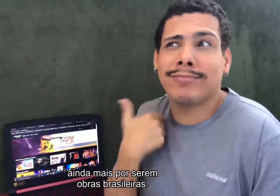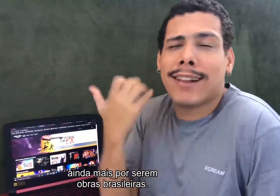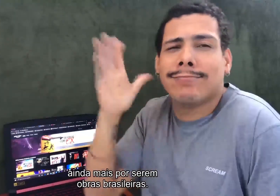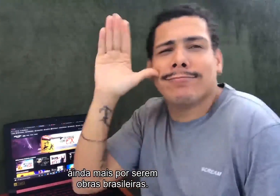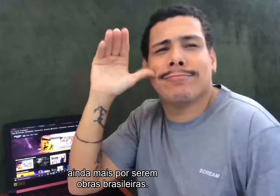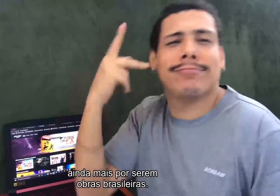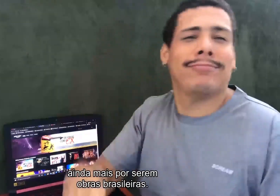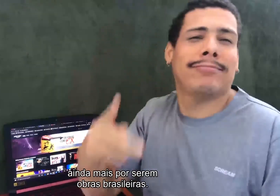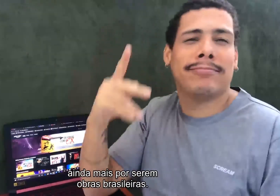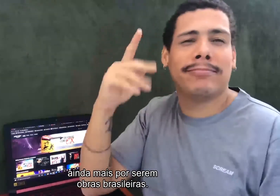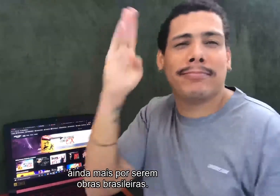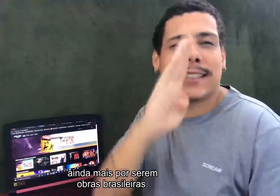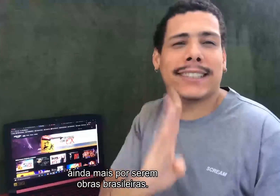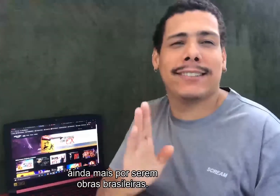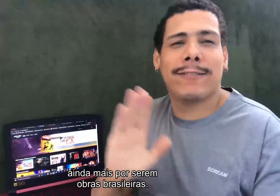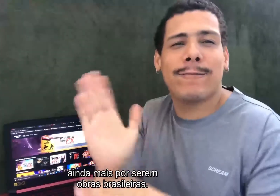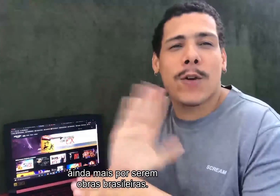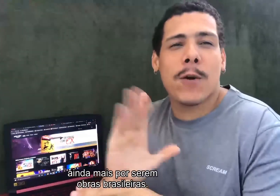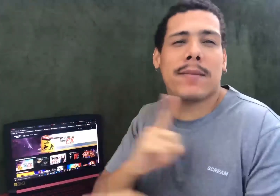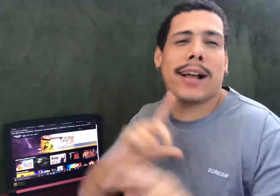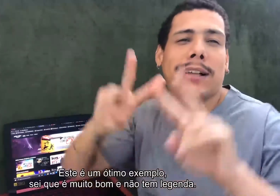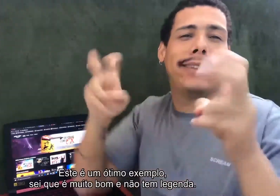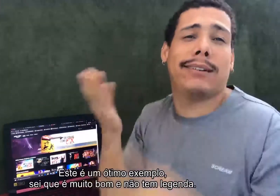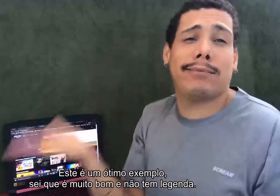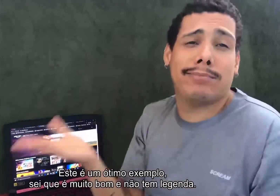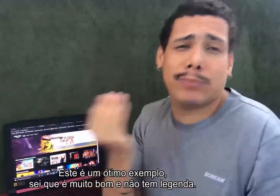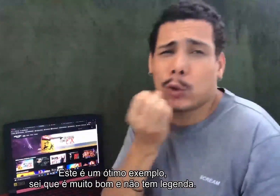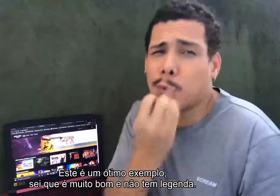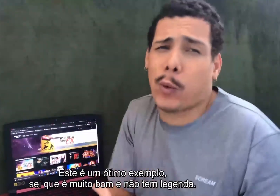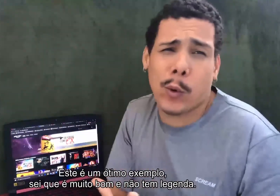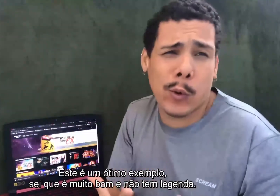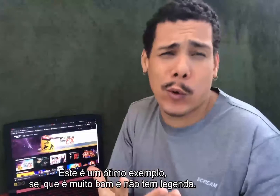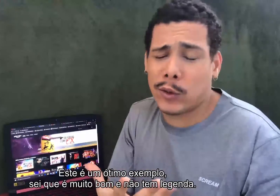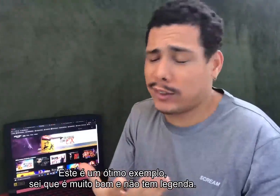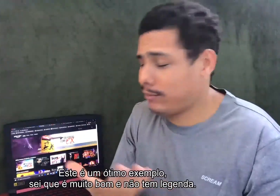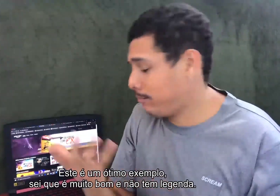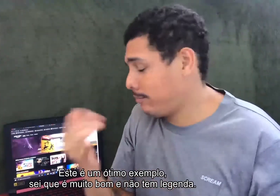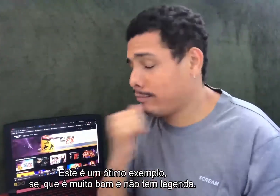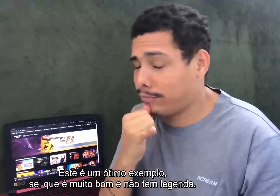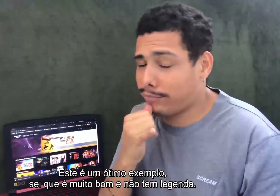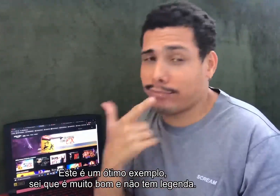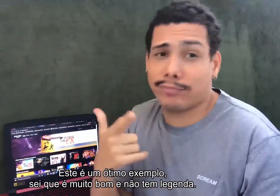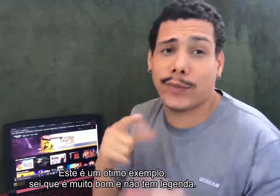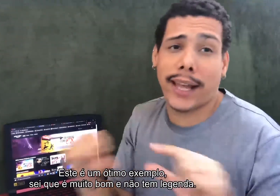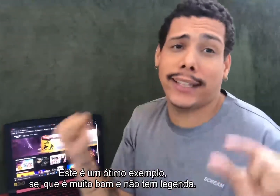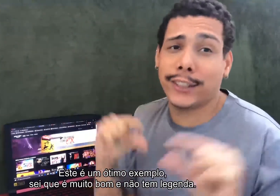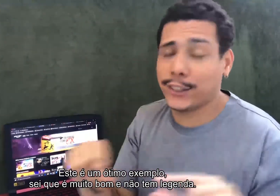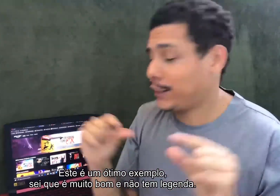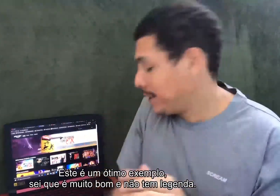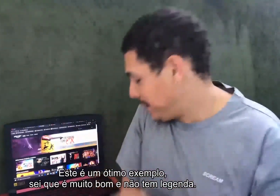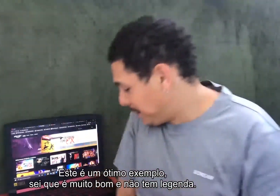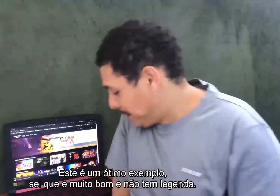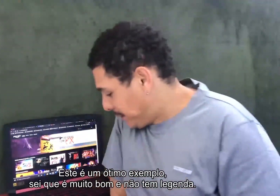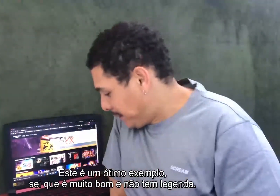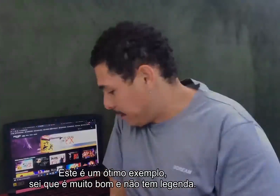ainda mais por serem obras brasileiras. Esse é um ótimo exemplo. Sei que é muito bom e não tem legenda.